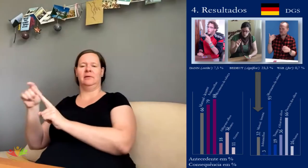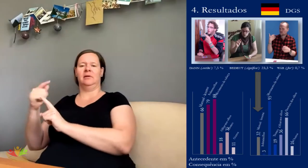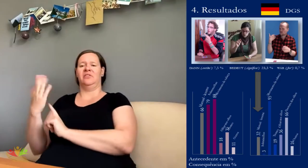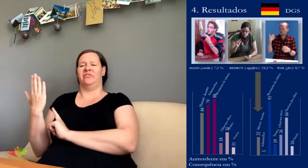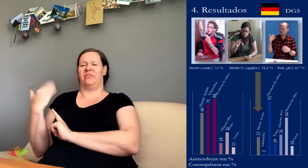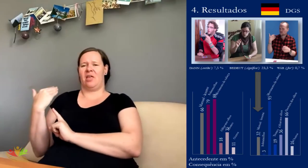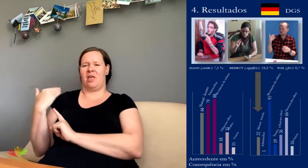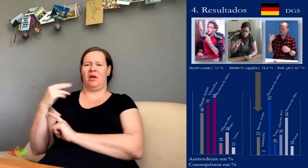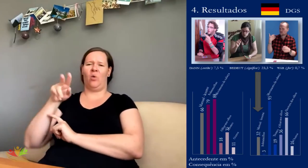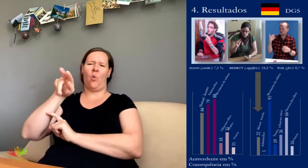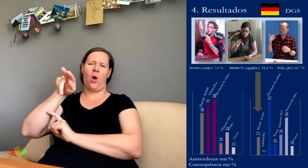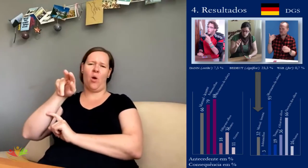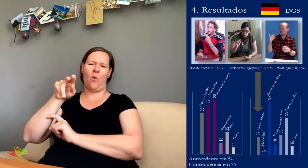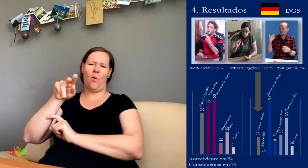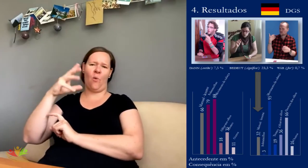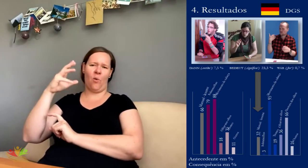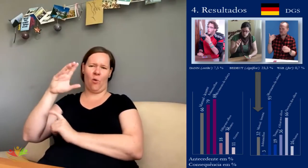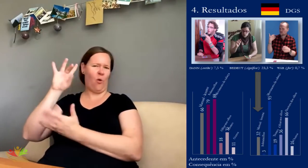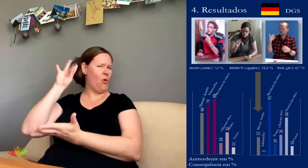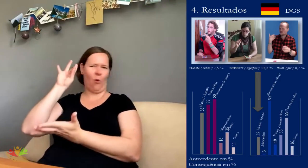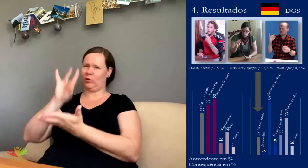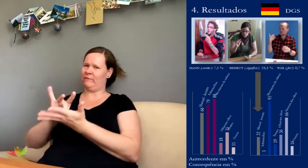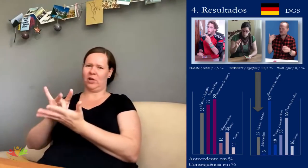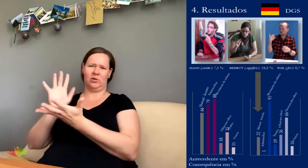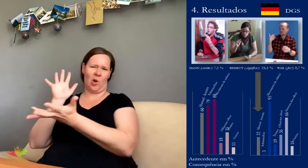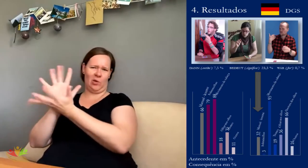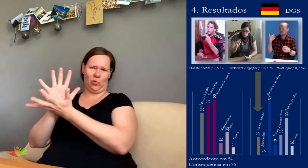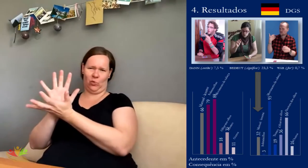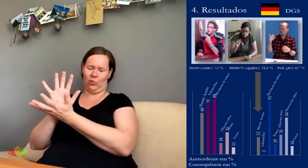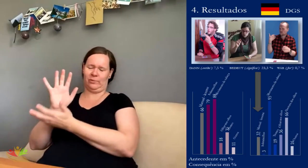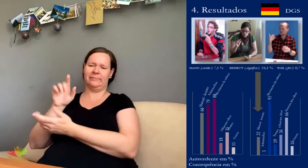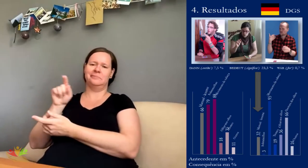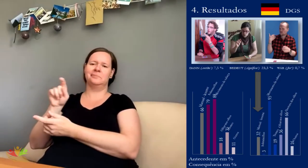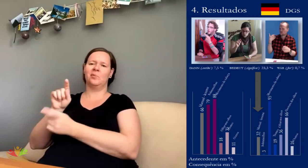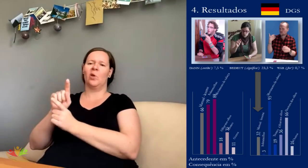Também tem outros sinais também que aparecem em maior número.